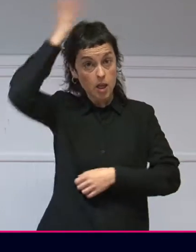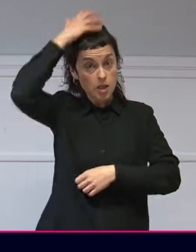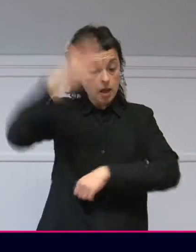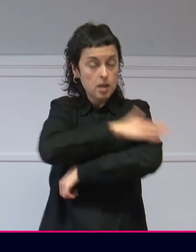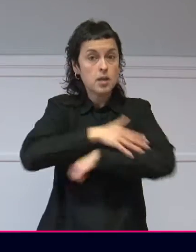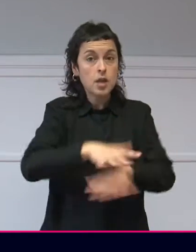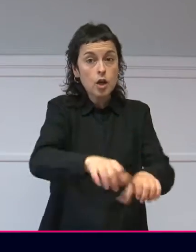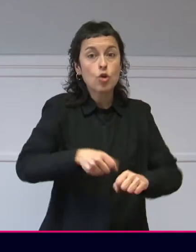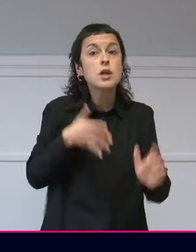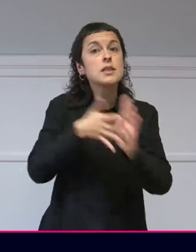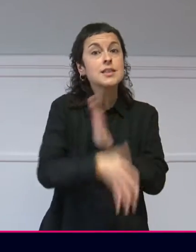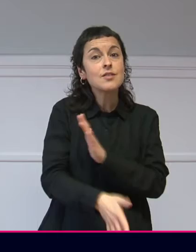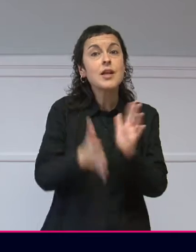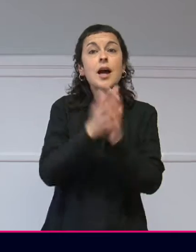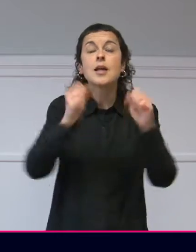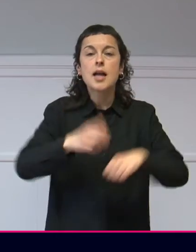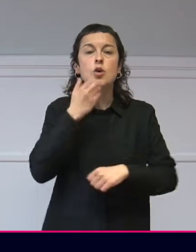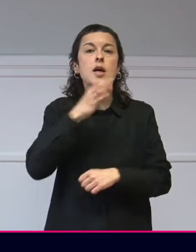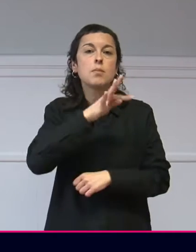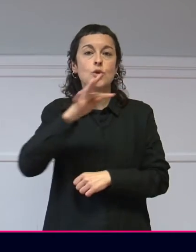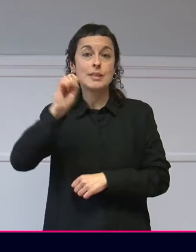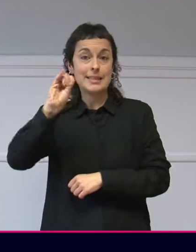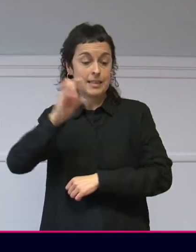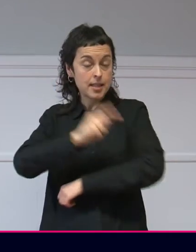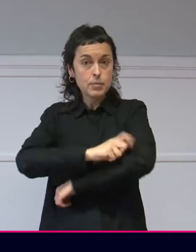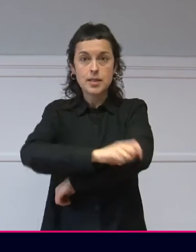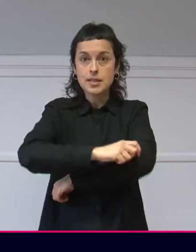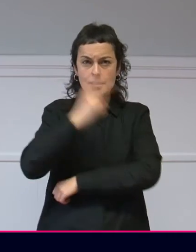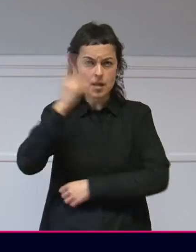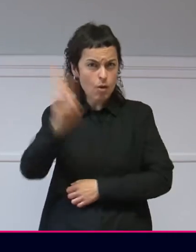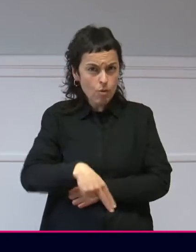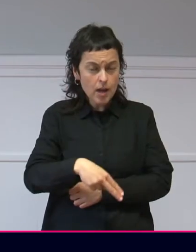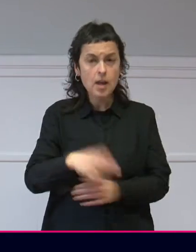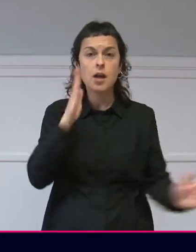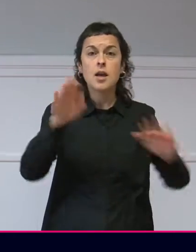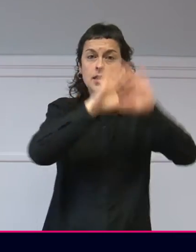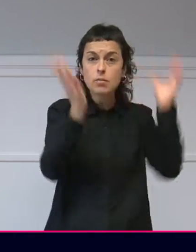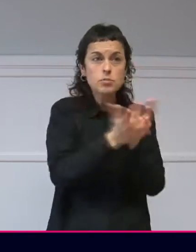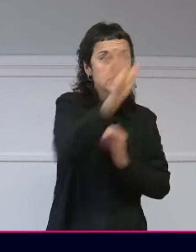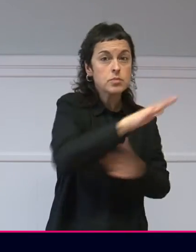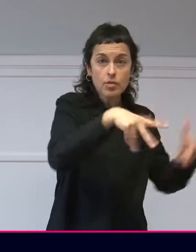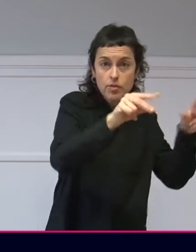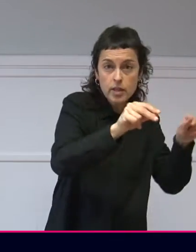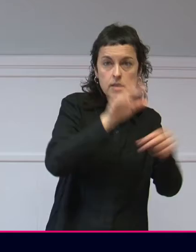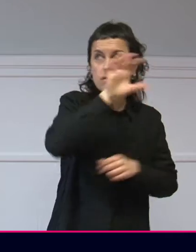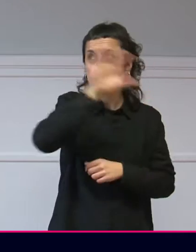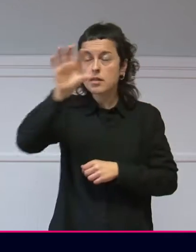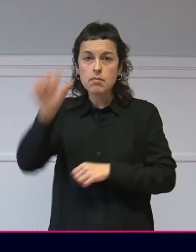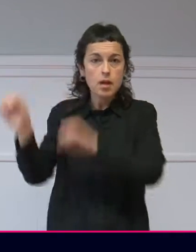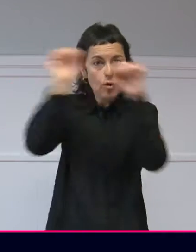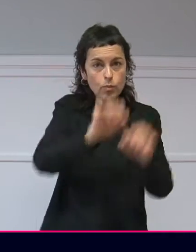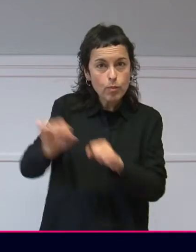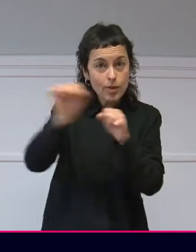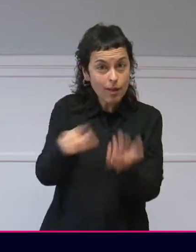Trump iritsiz geroztik, jada esaldira estrategikoak TTIP eta gisa horretako itunak? Aro globalizatzailea bukatu eta